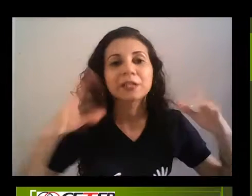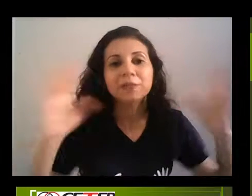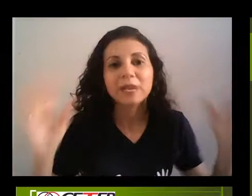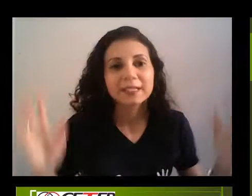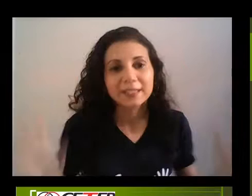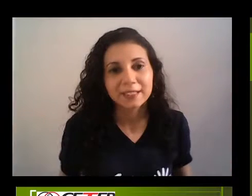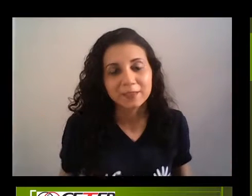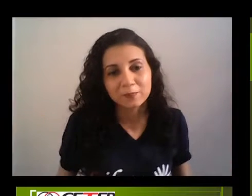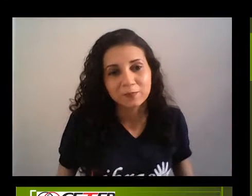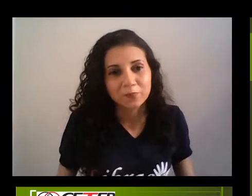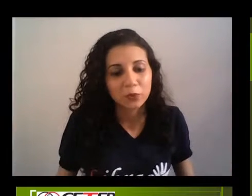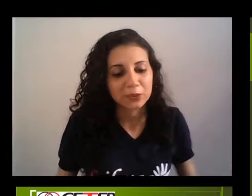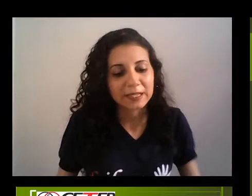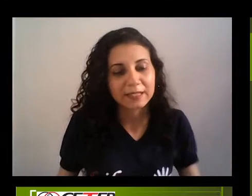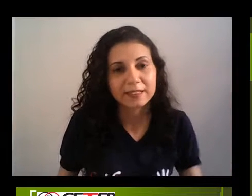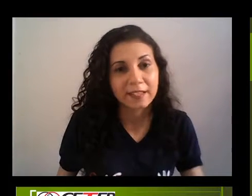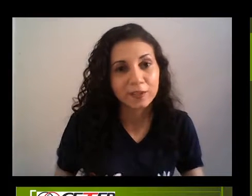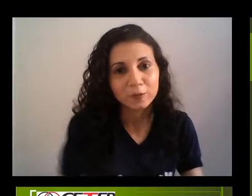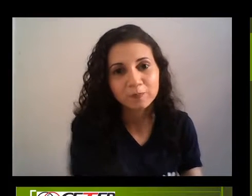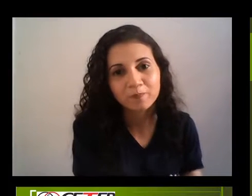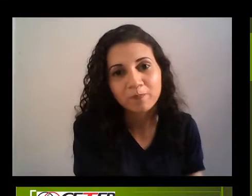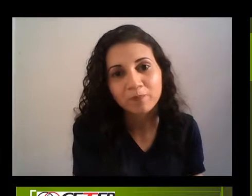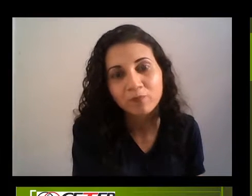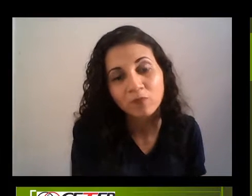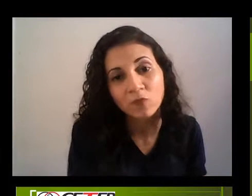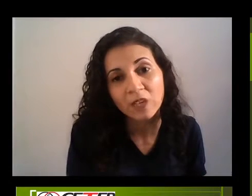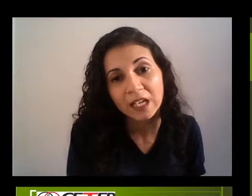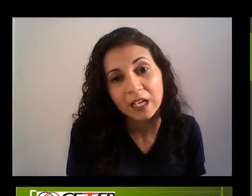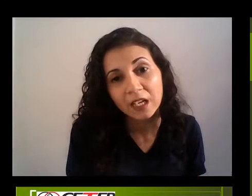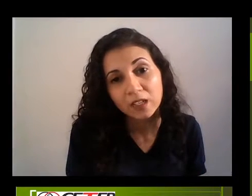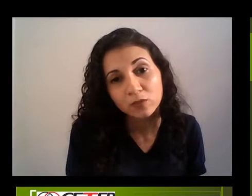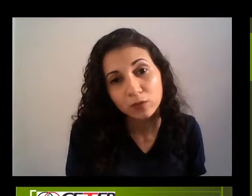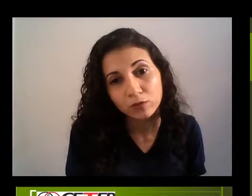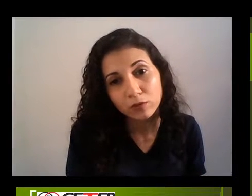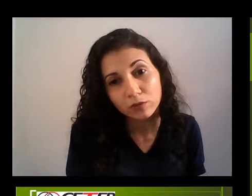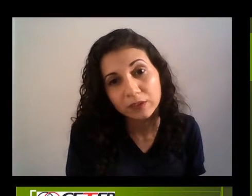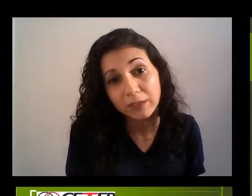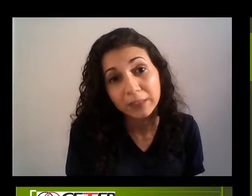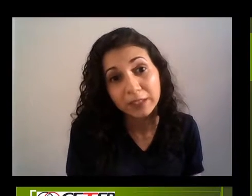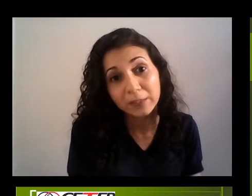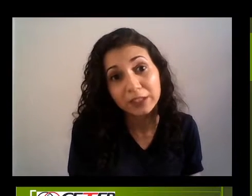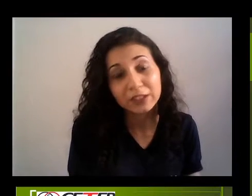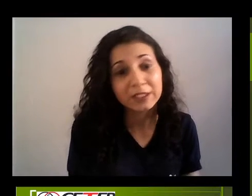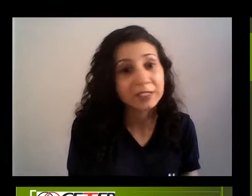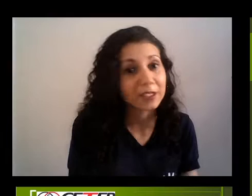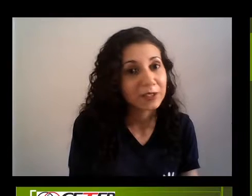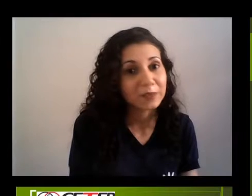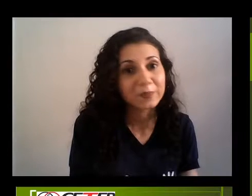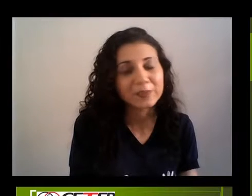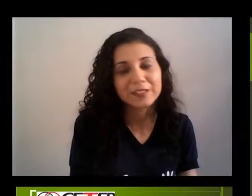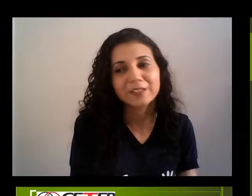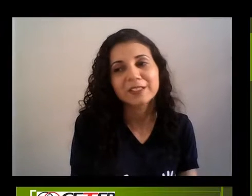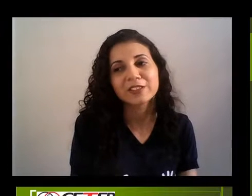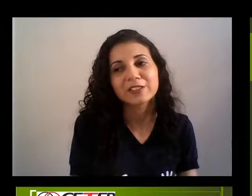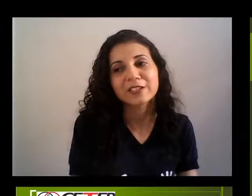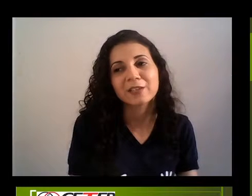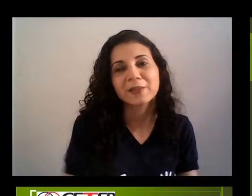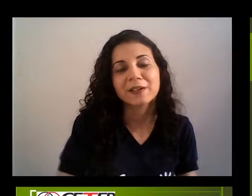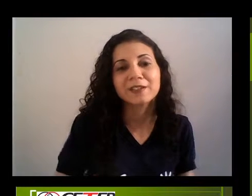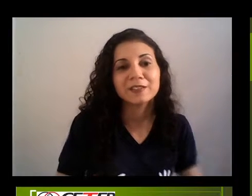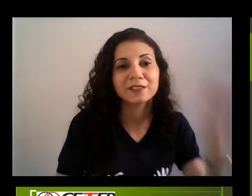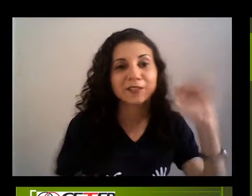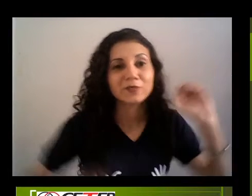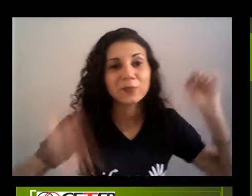uma gramática por trás, certo? Todo surdo sabe Libras e não, porque às vezes a gente